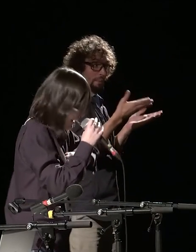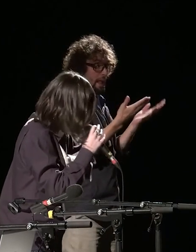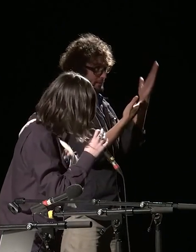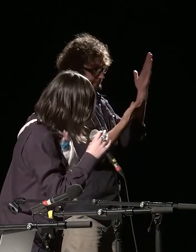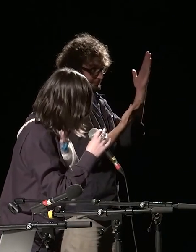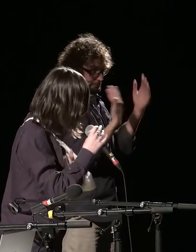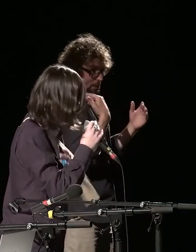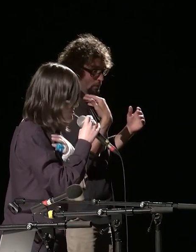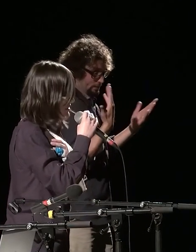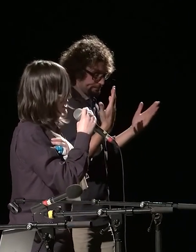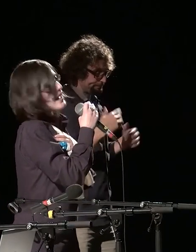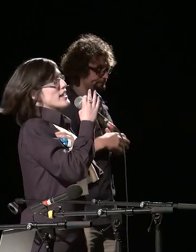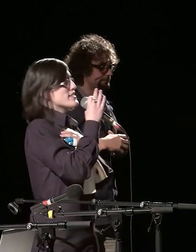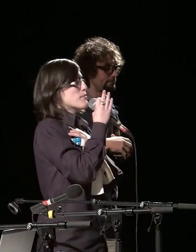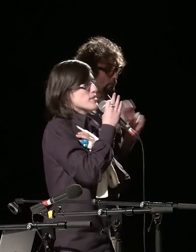génial.